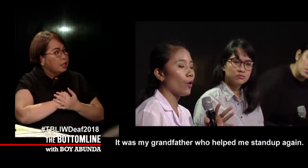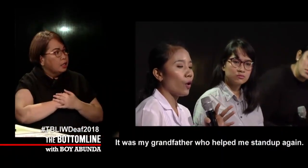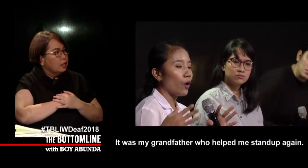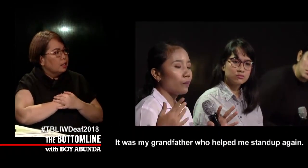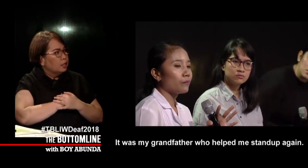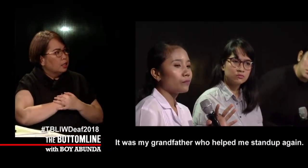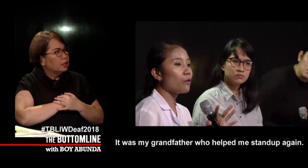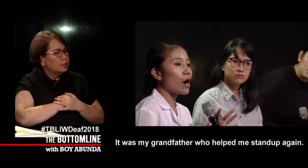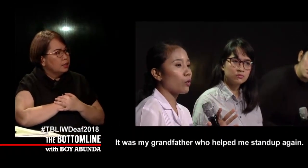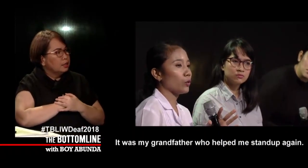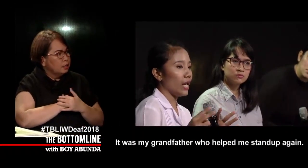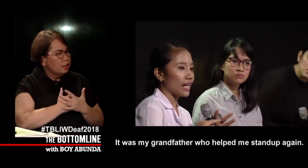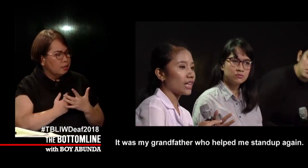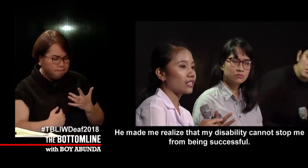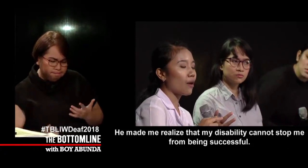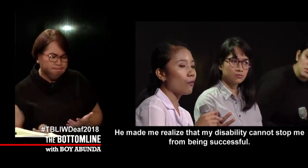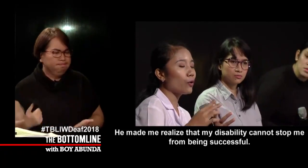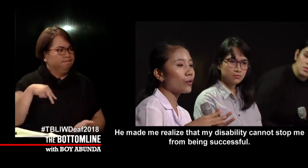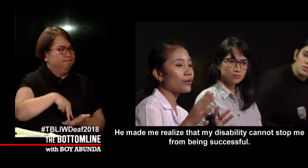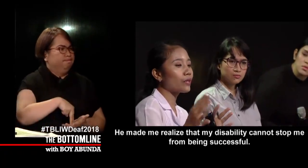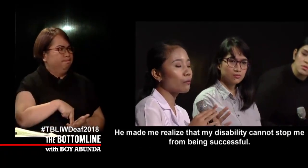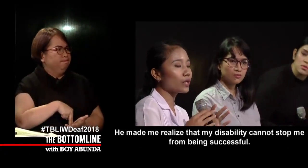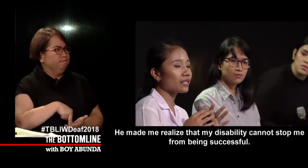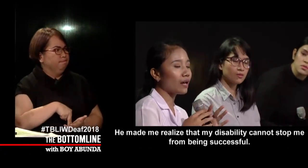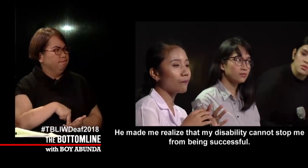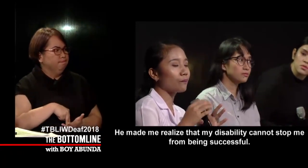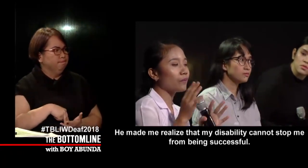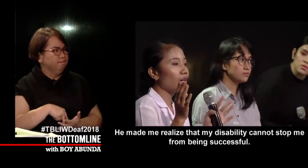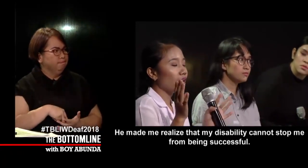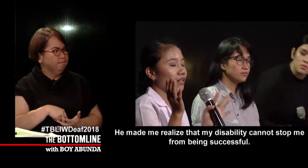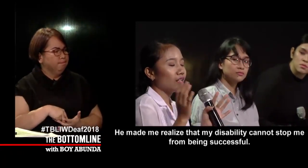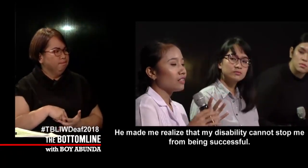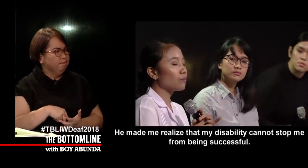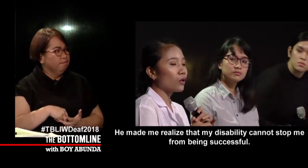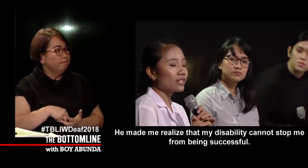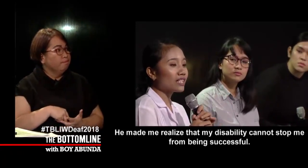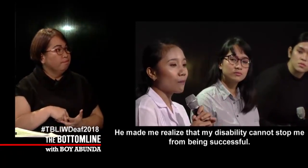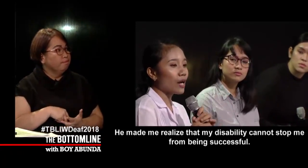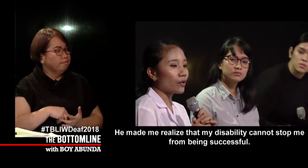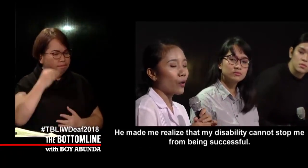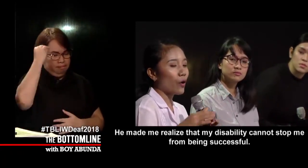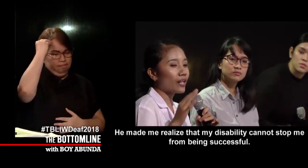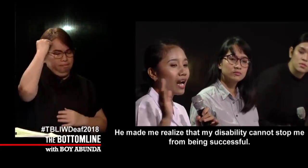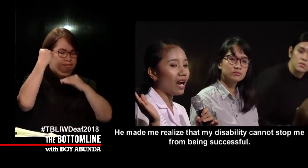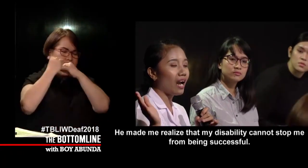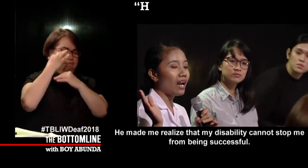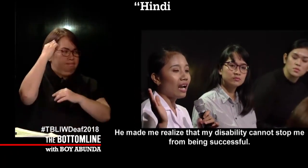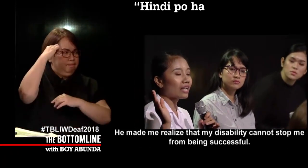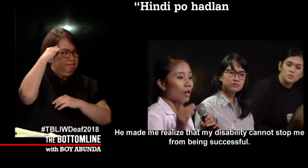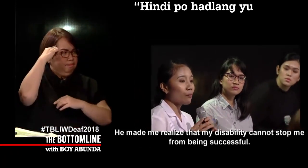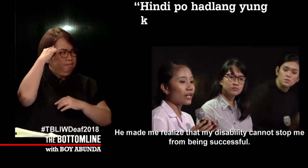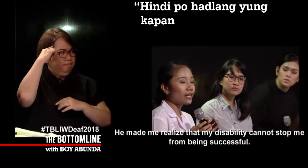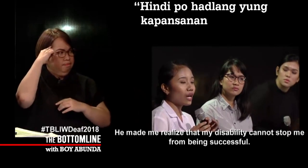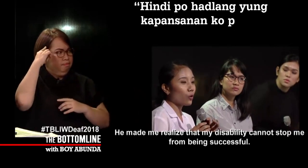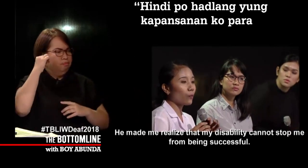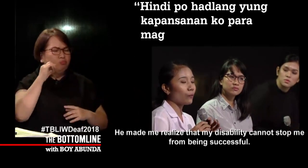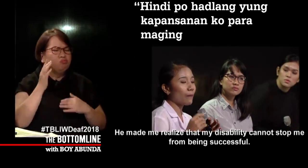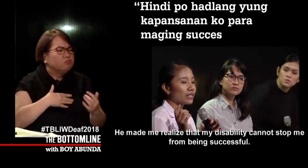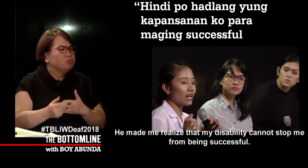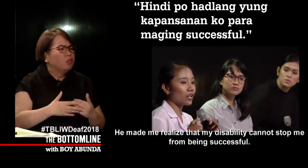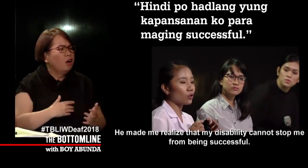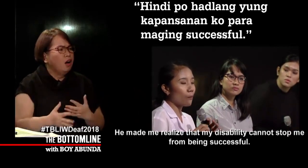po bumangon ulit. Siya po yung nagbukas ng isipan ko na hindi po lang